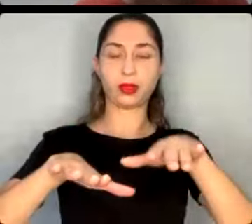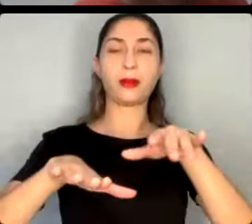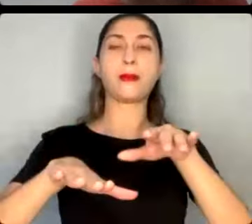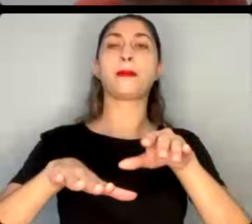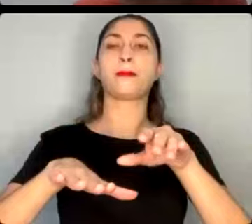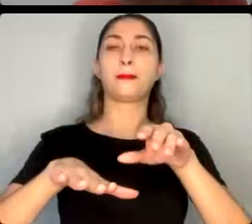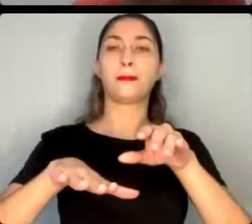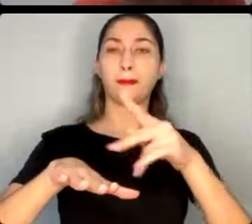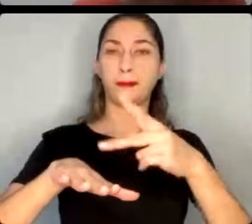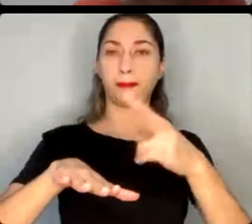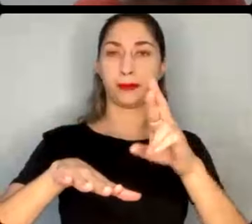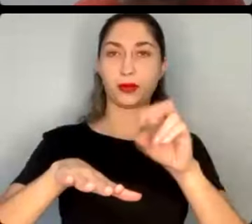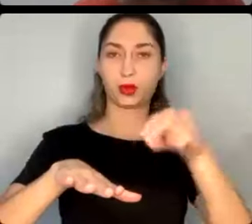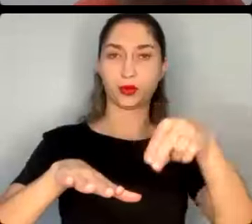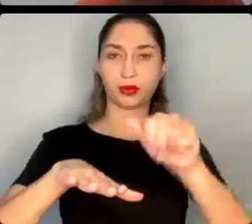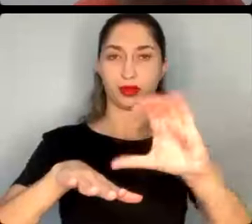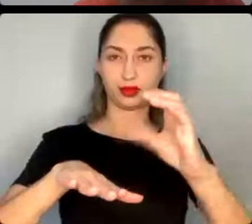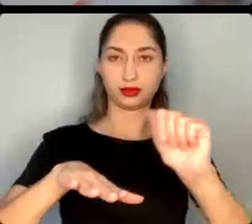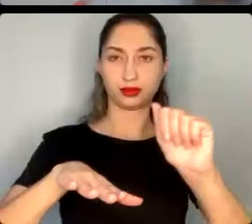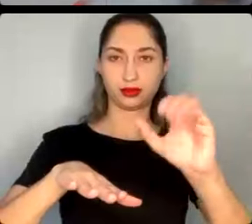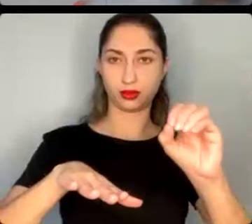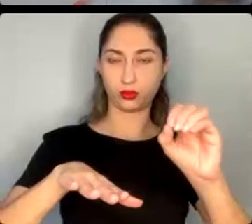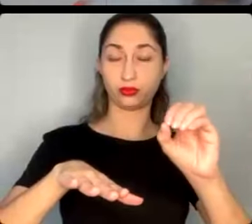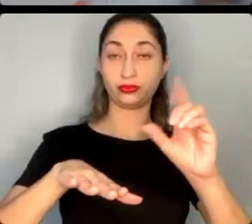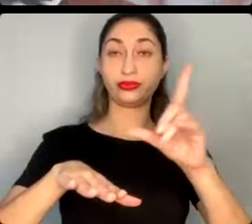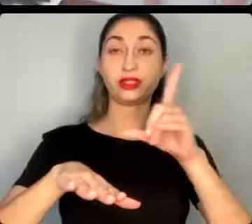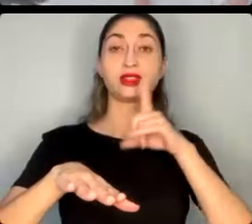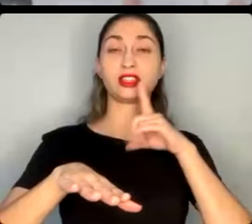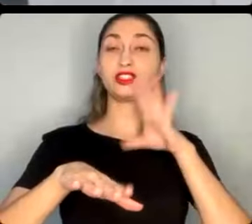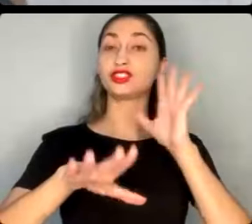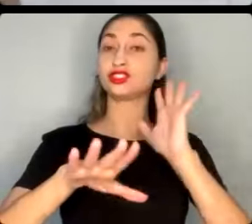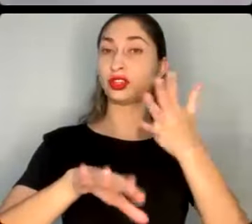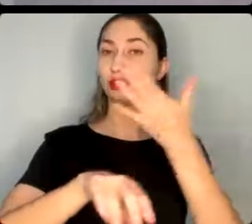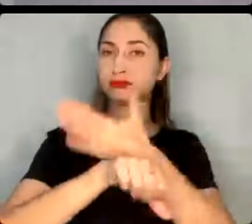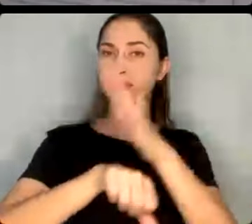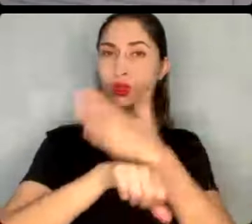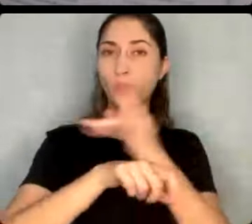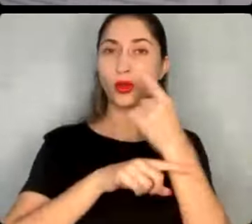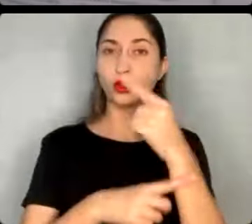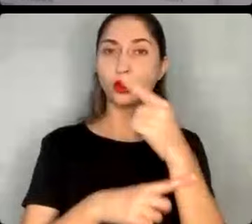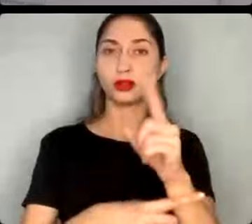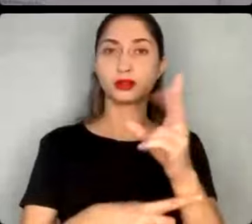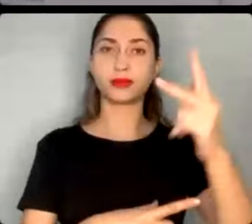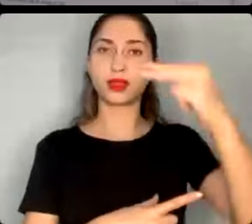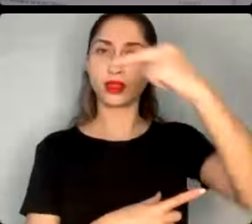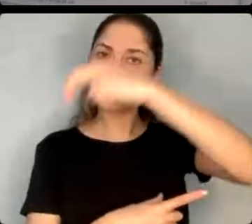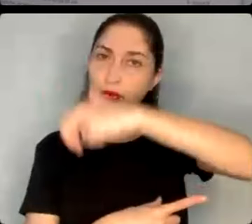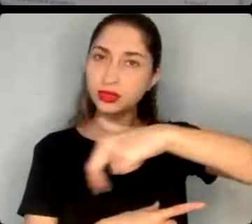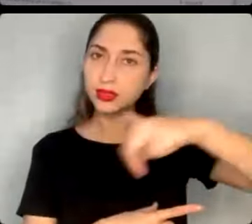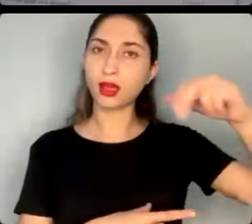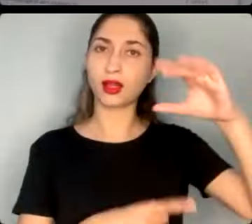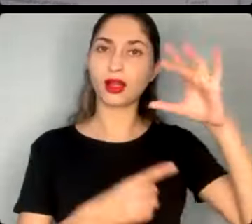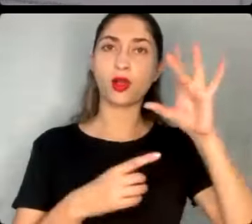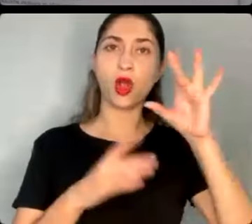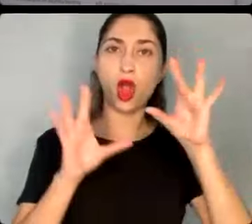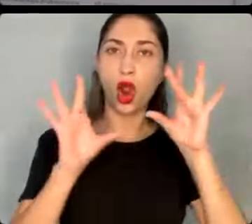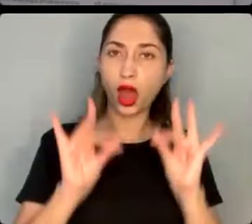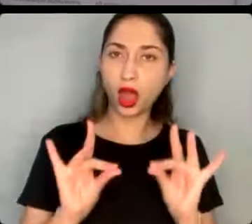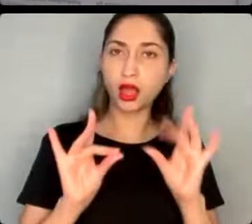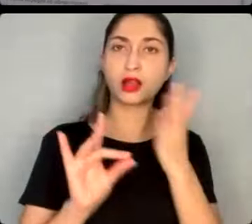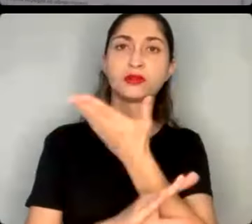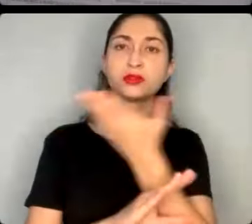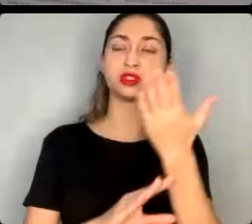aqui a oficina montada, né? Depois que você recorta e cola, você vai ter o